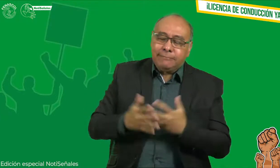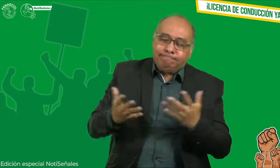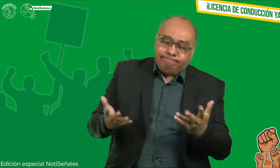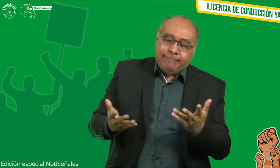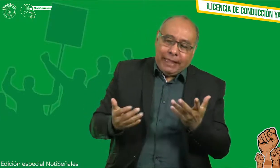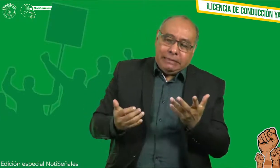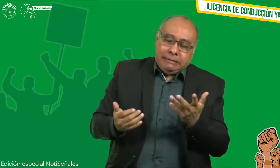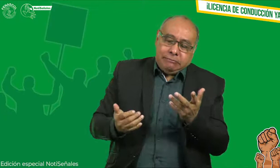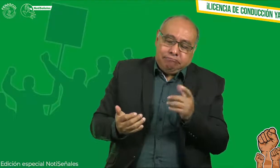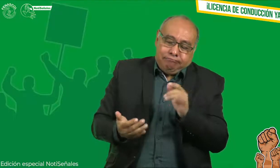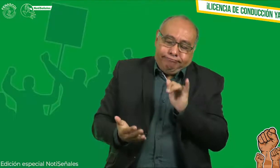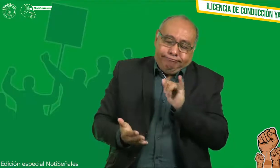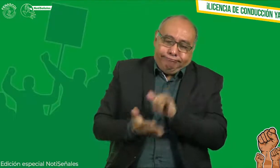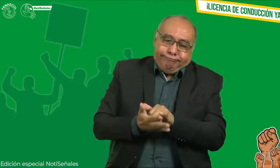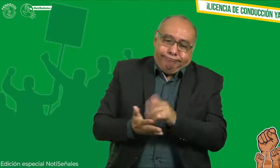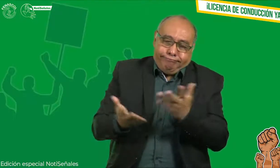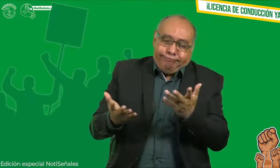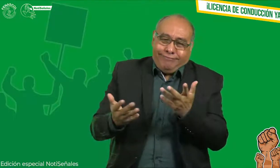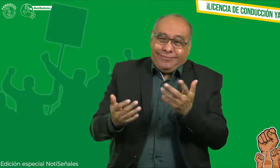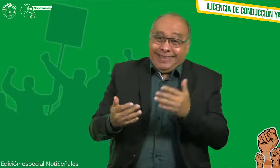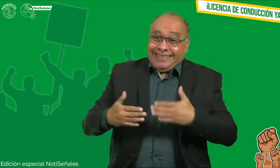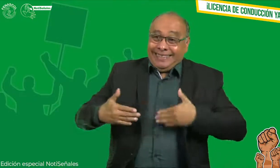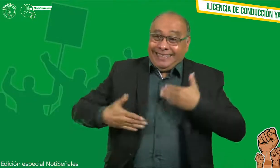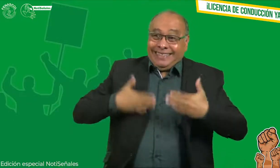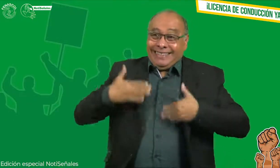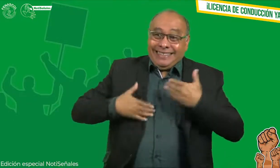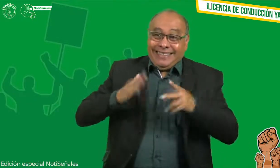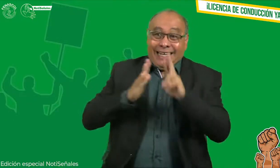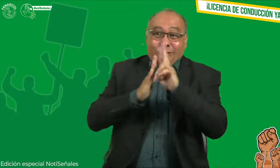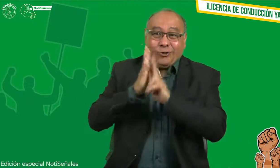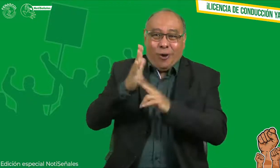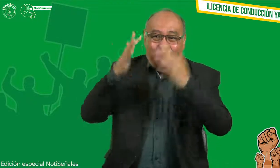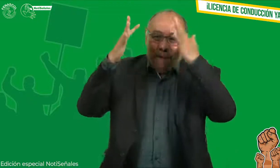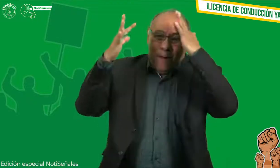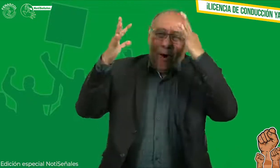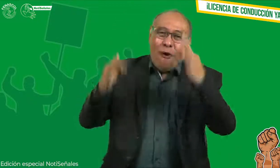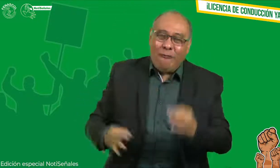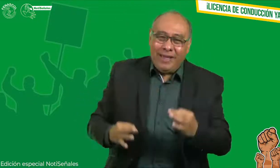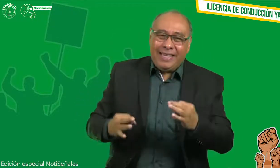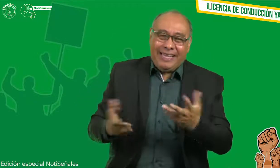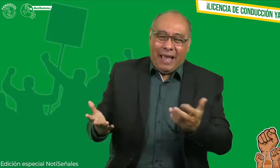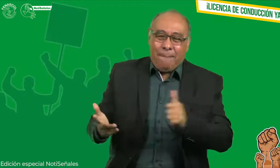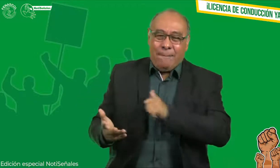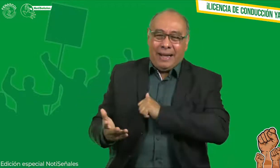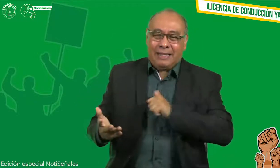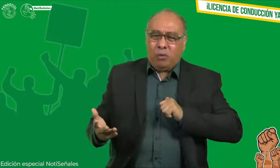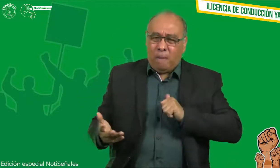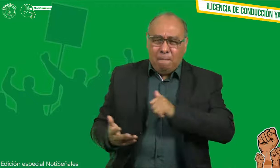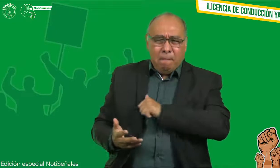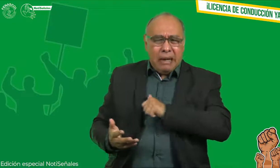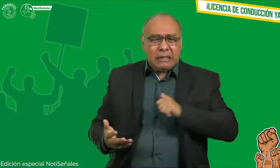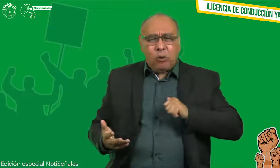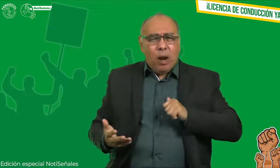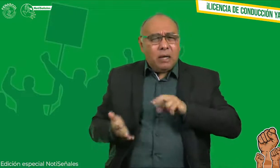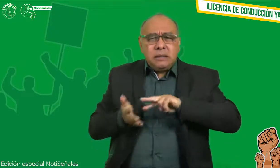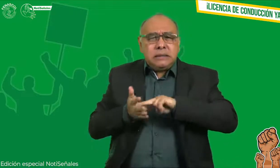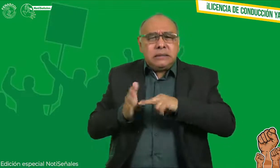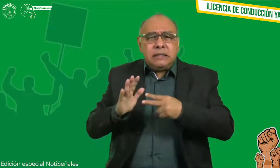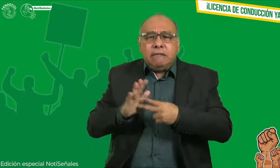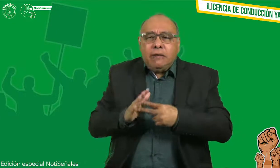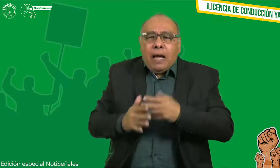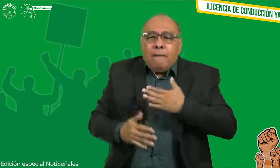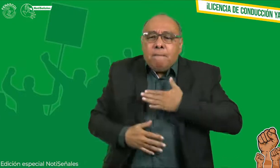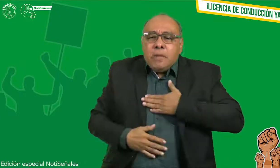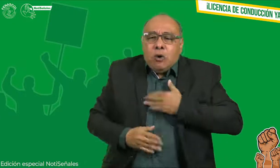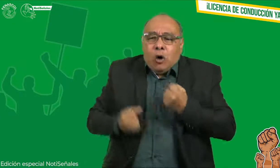lo enviamos en repetidas ocasiones. Así que sí, volvemos a decirlo. Estamos muy